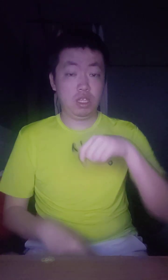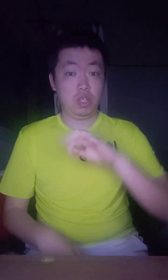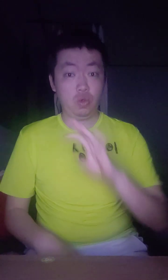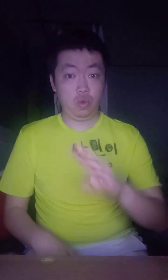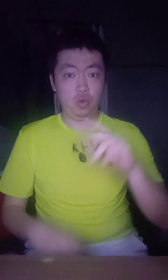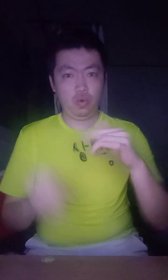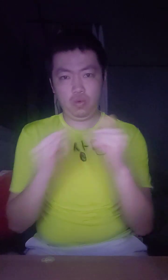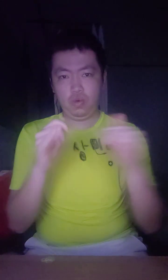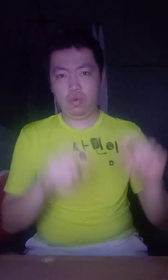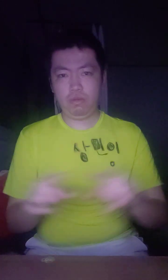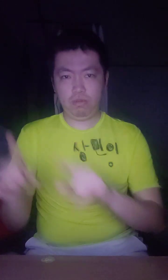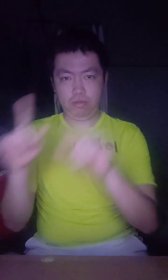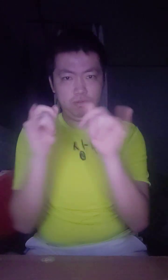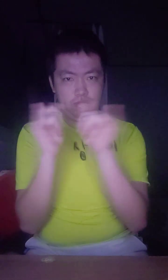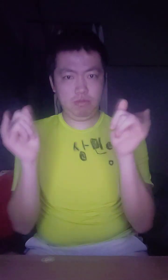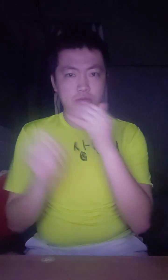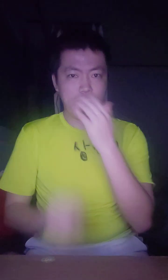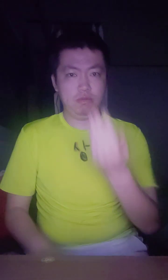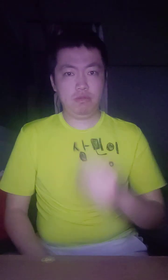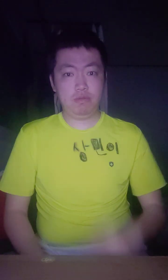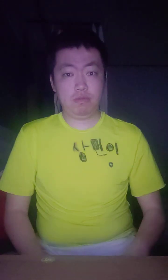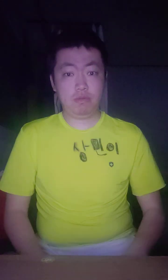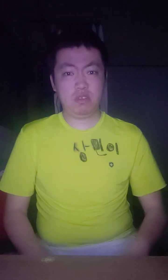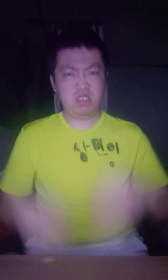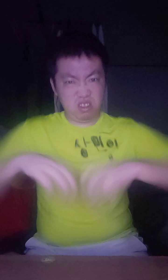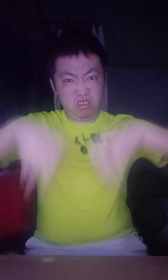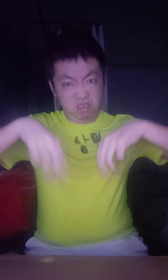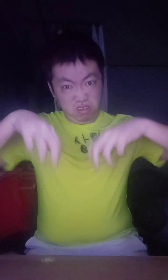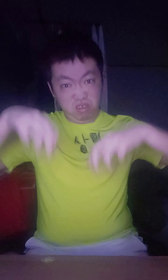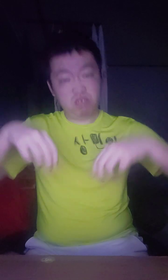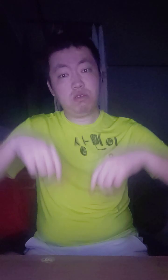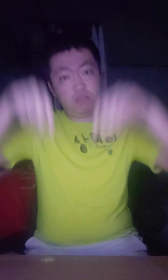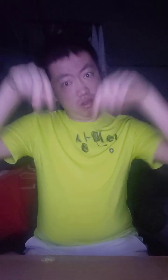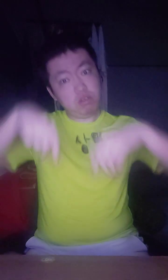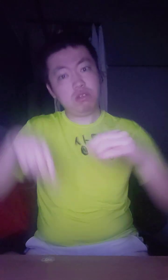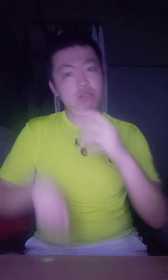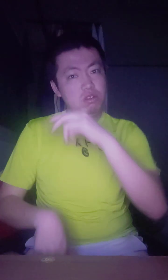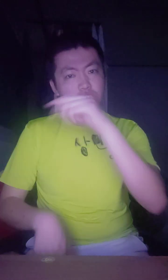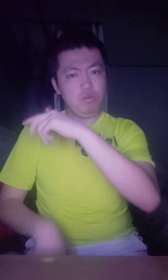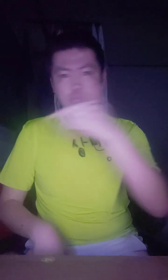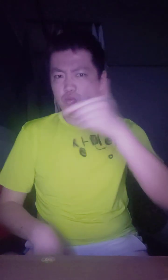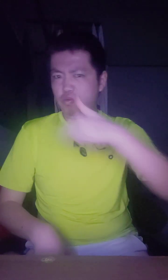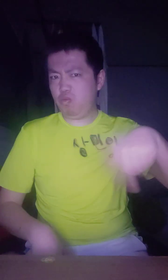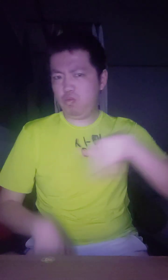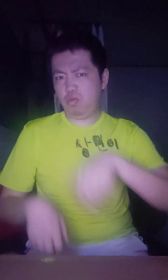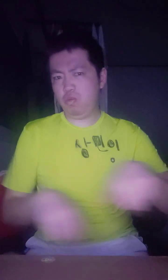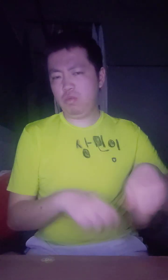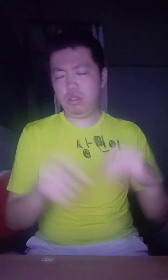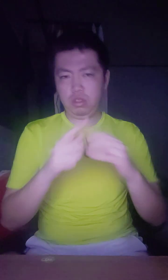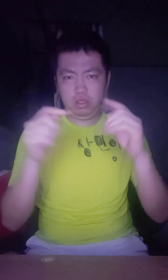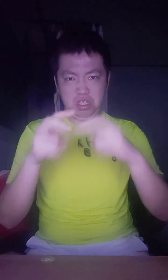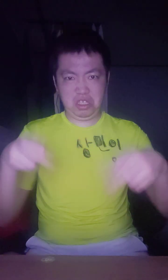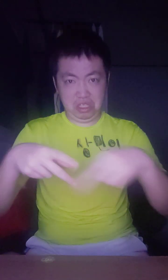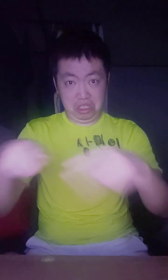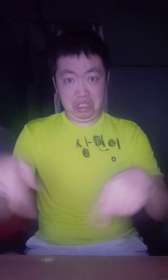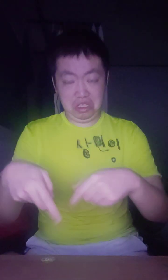이를 것으로 보입니다. 폭우에 전기 설비가 있는 지하층이 물에 잠기거나 전기줄 같은 선로에 이상이 생긴